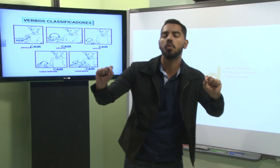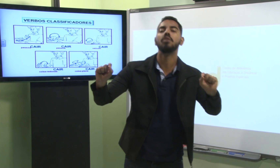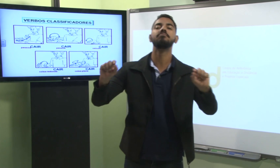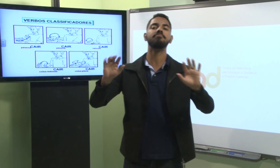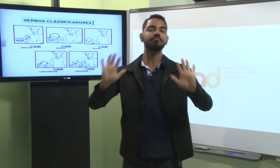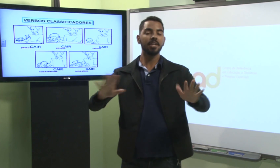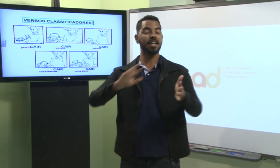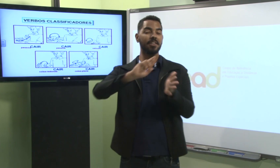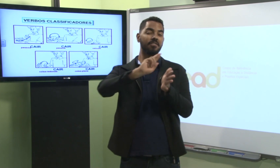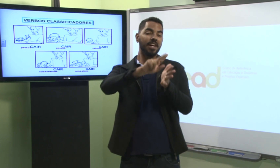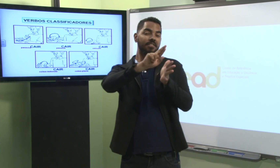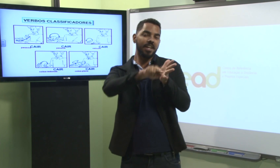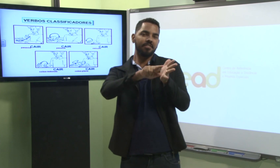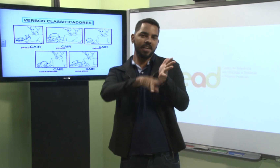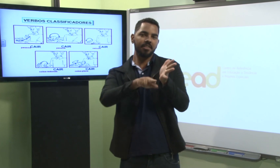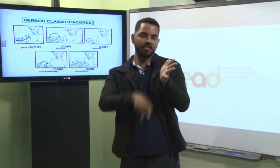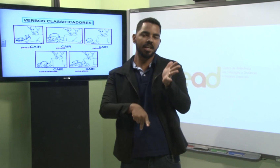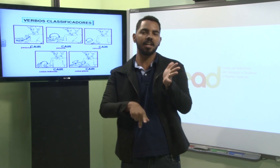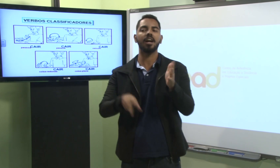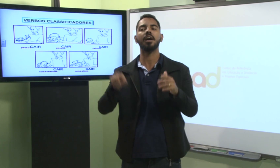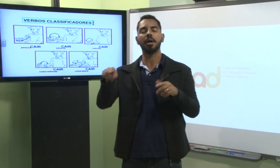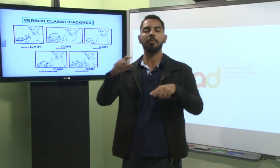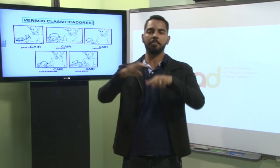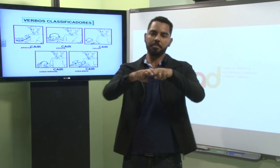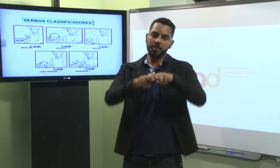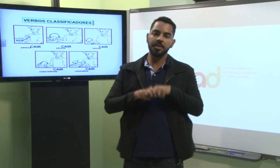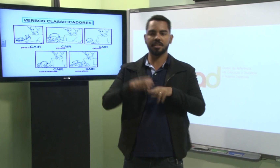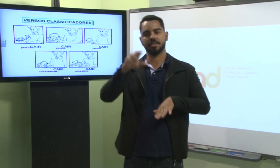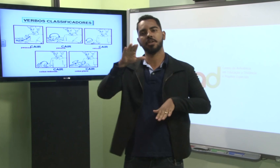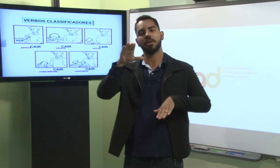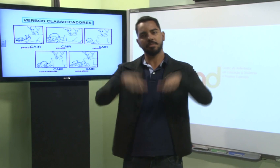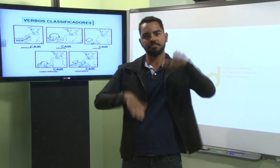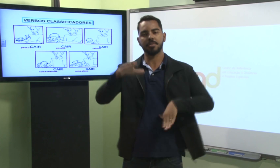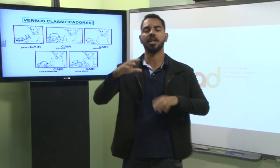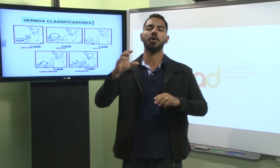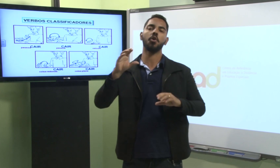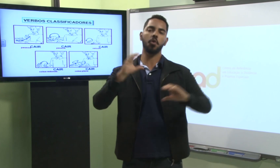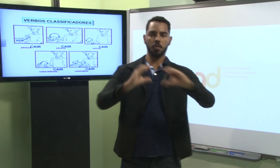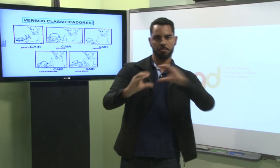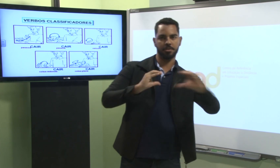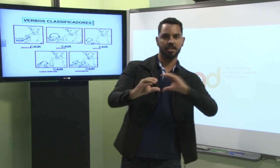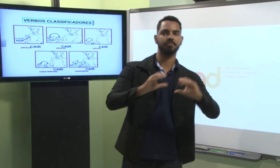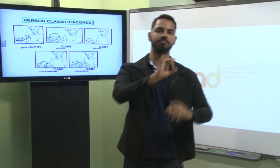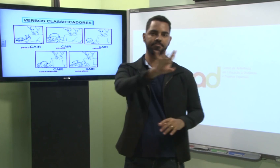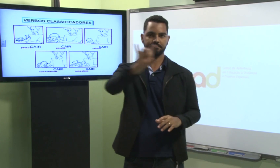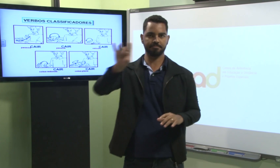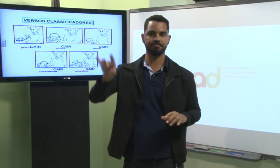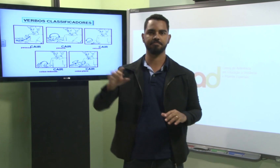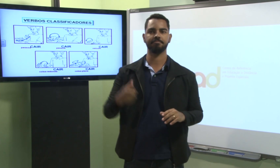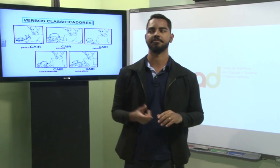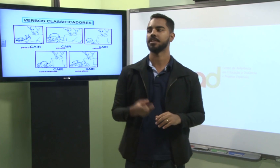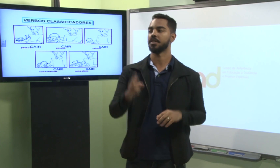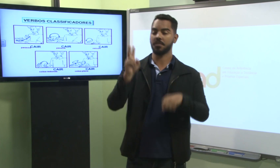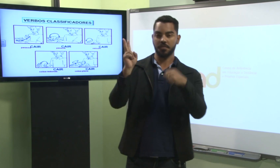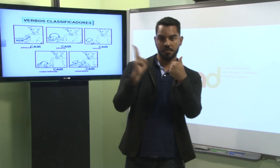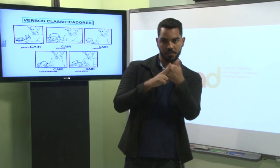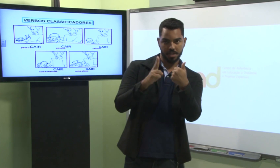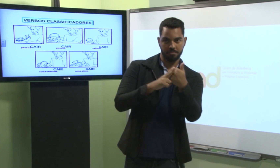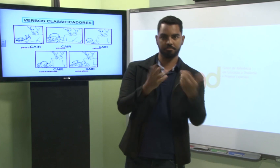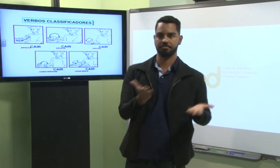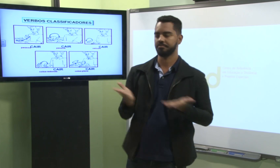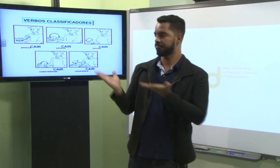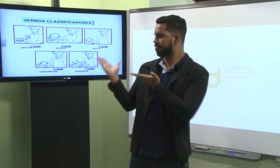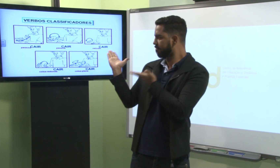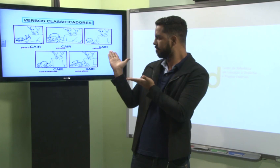Bom, aqui temos alguns exemplos de verbos classificadores. Neste slide, nós temos os verbos